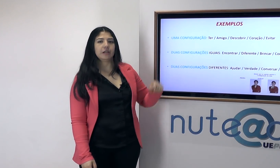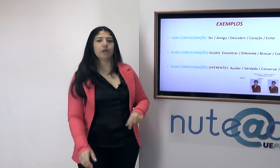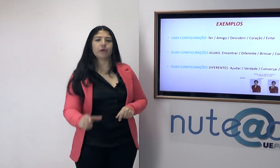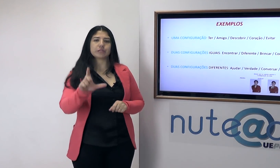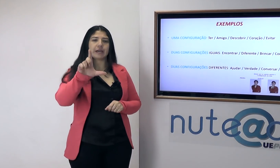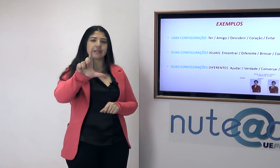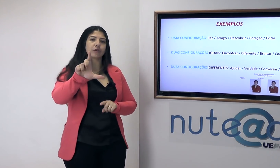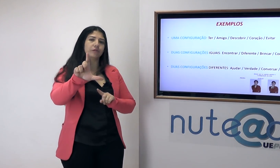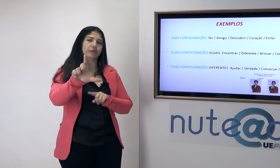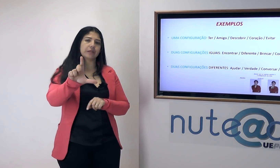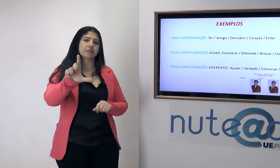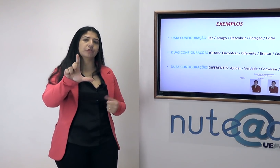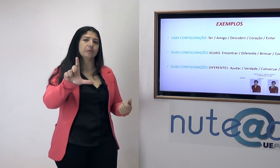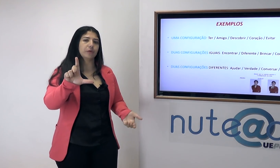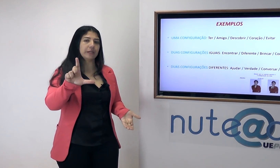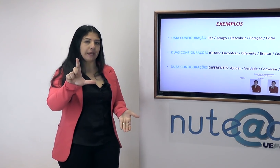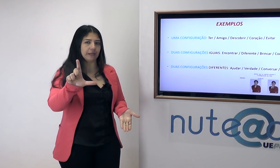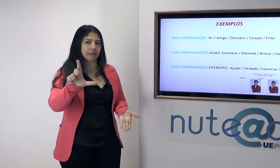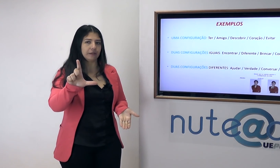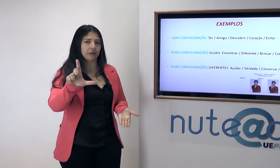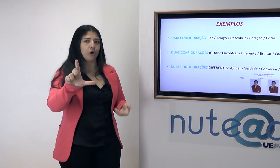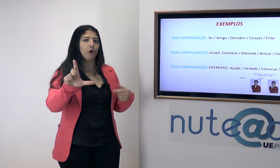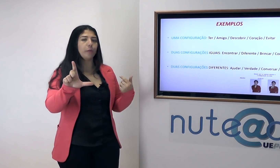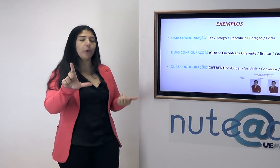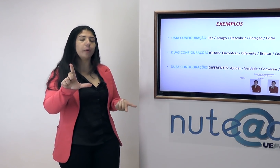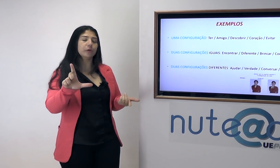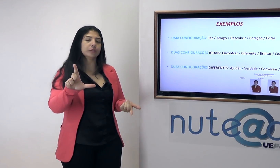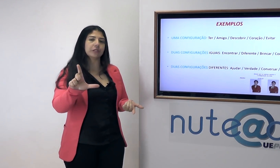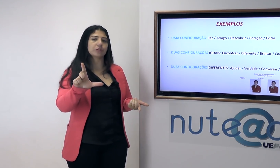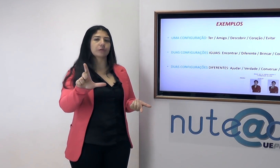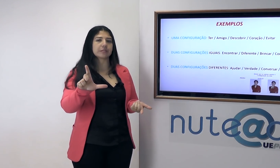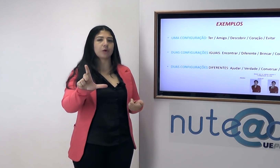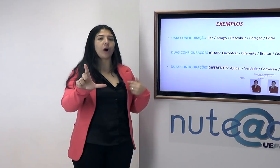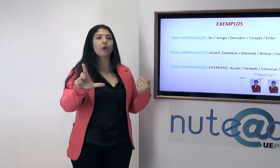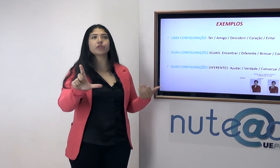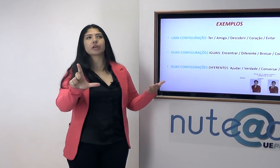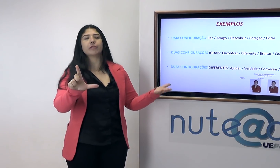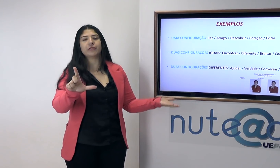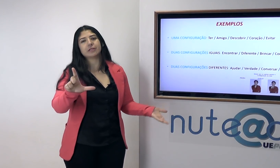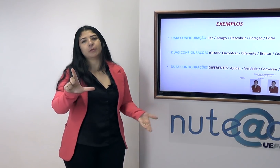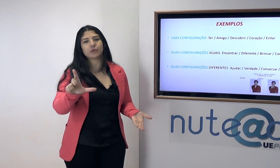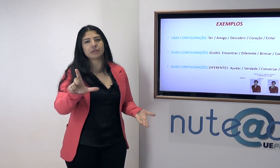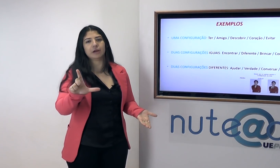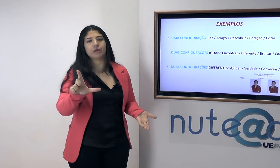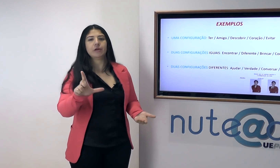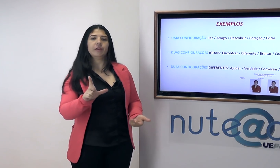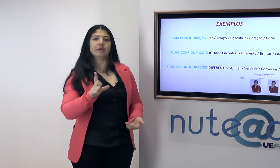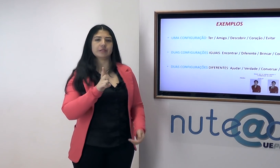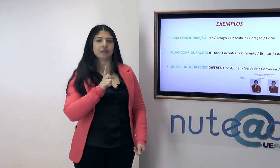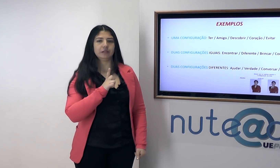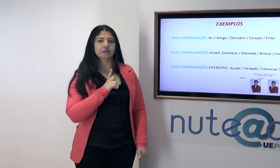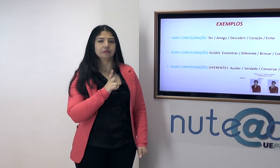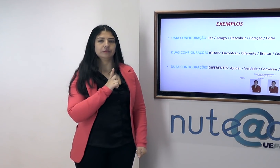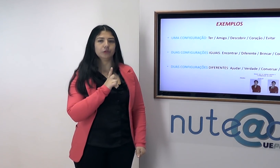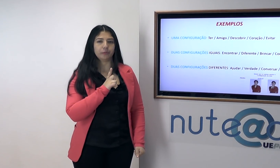eu vou usar essa configuração de mão em L. O meu ponto de articulação, aonde que eu vou fazer o meu sinal? Vai ser no